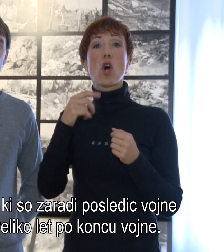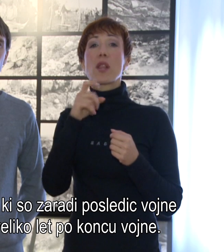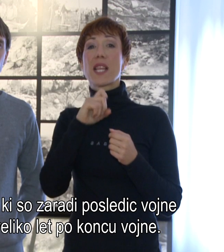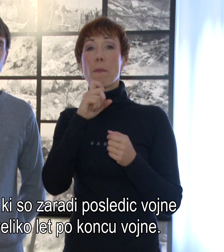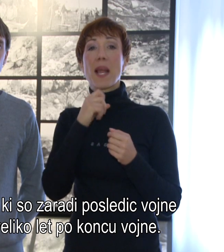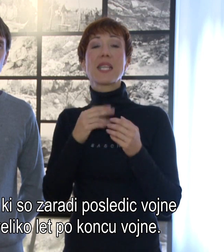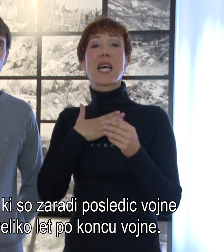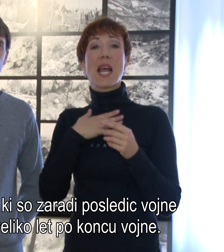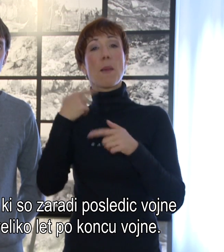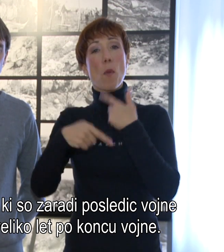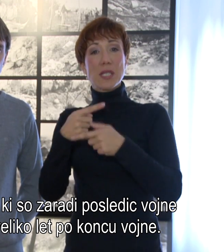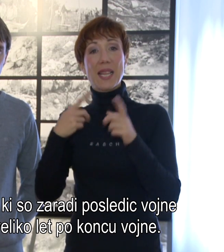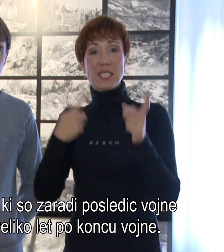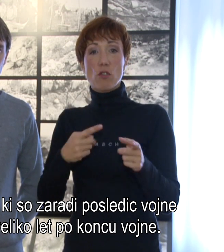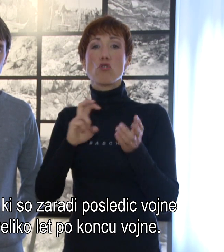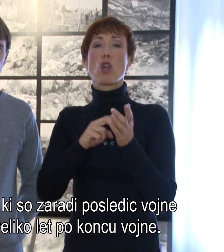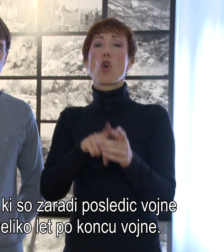mnoga leta po koncu vojne.